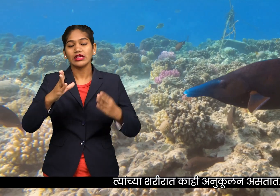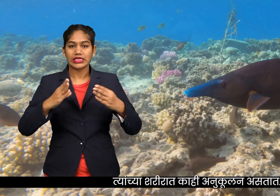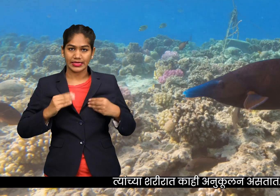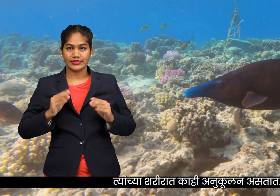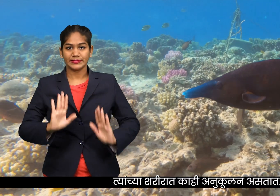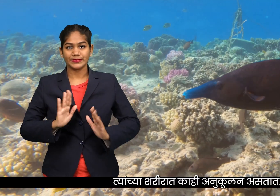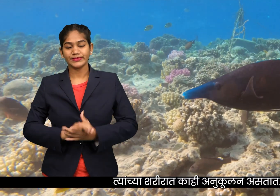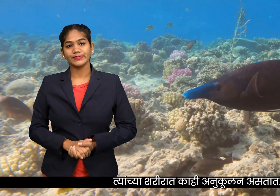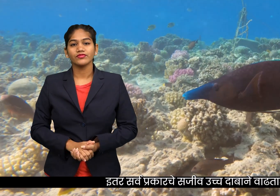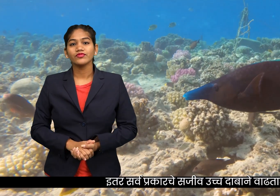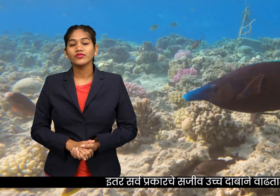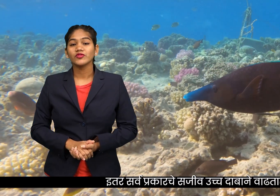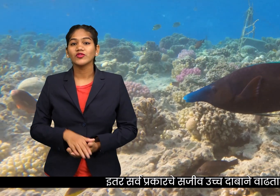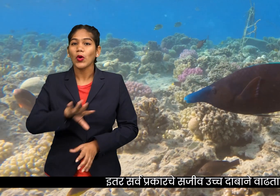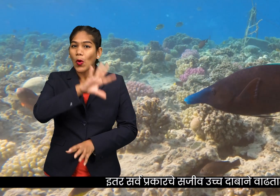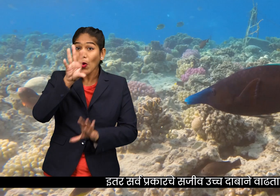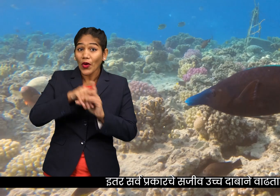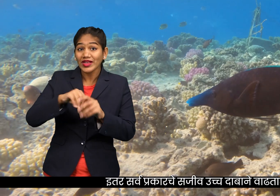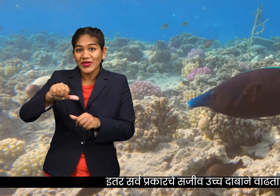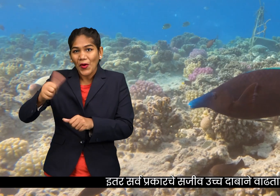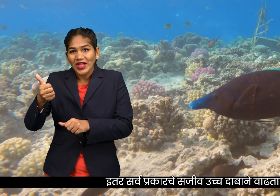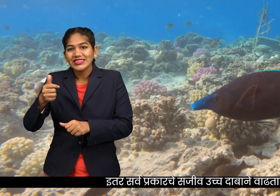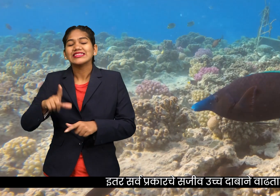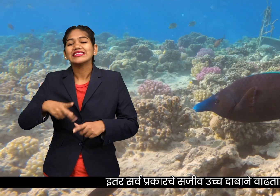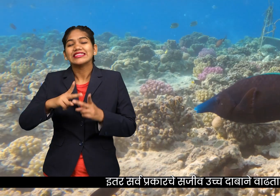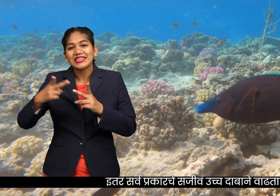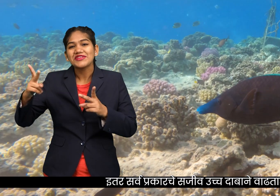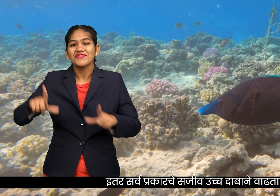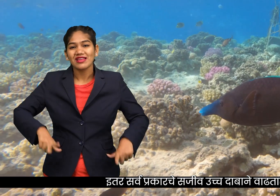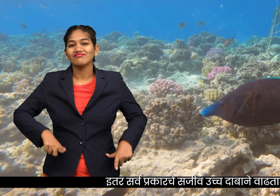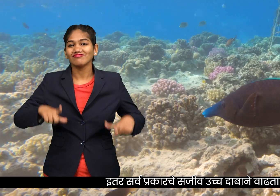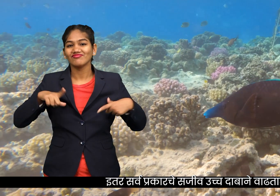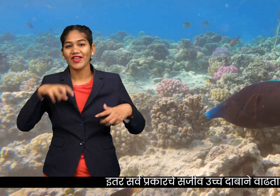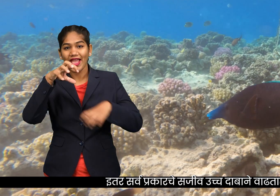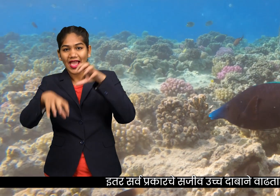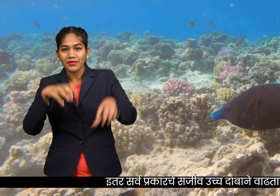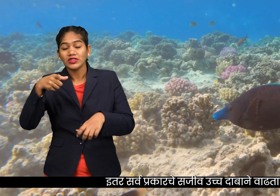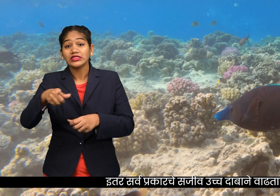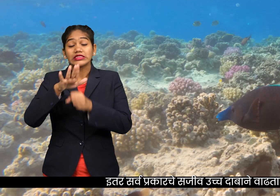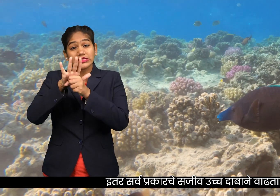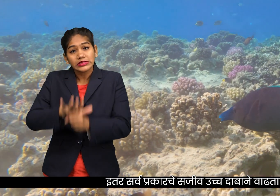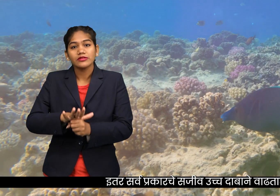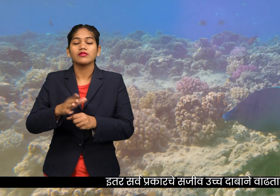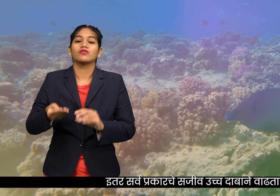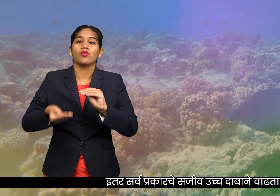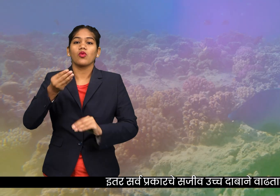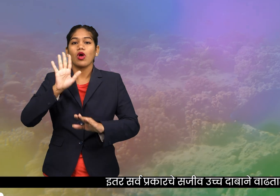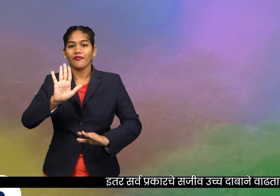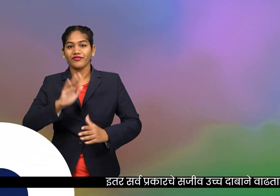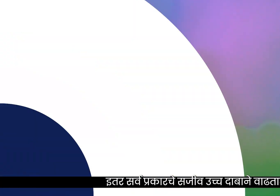असतात. इतर सर्व प्रकारचे सजीव उच्च दाबाने वाढतात.